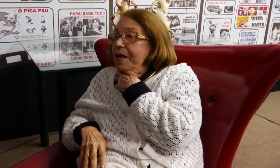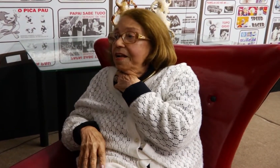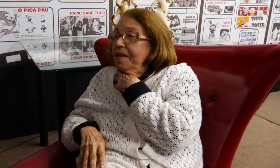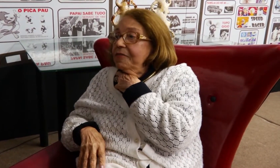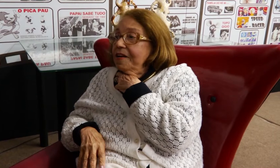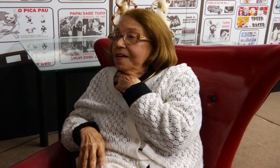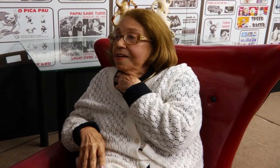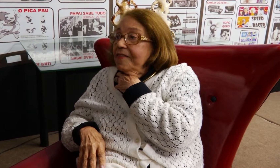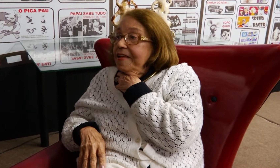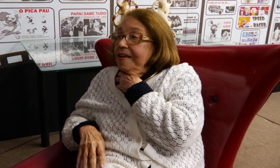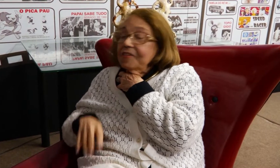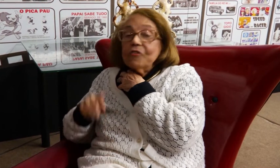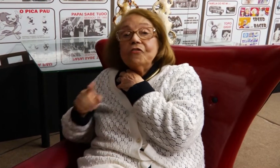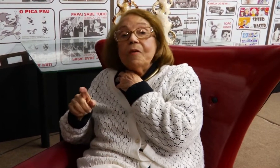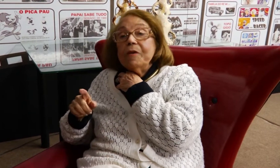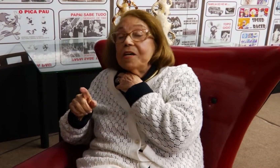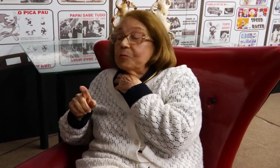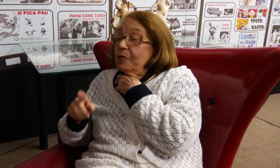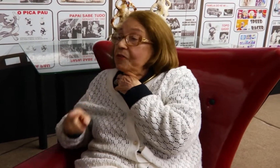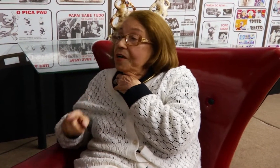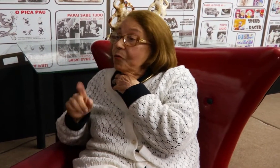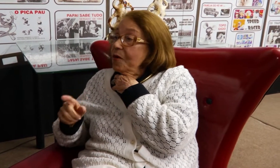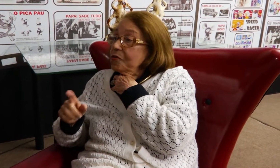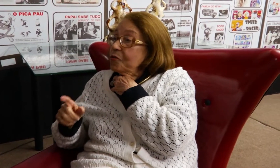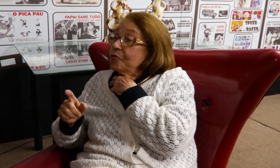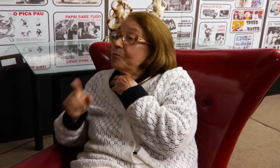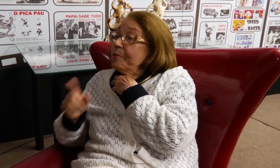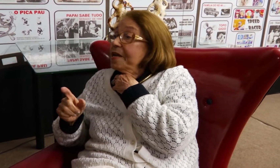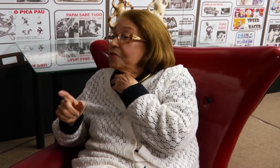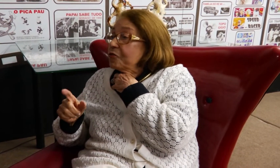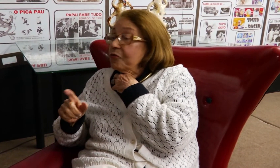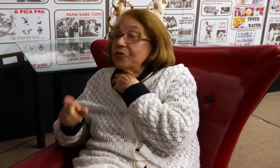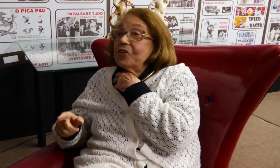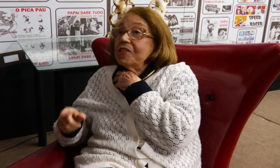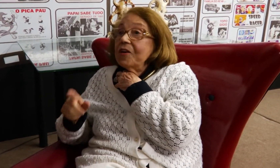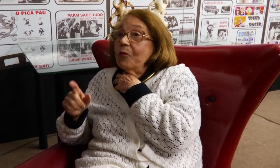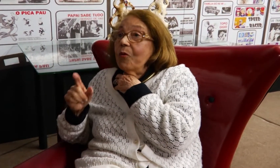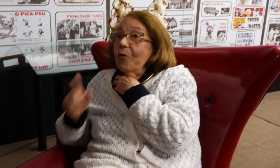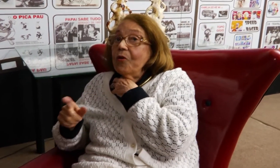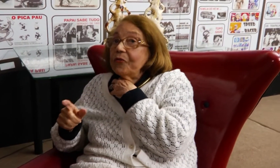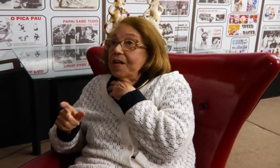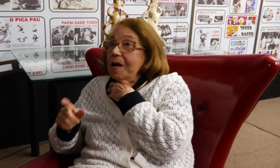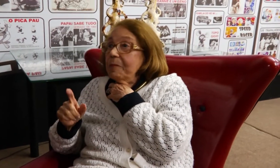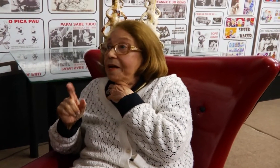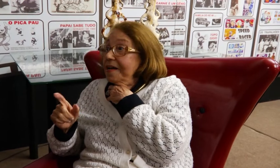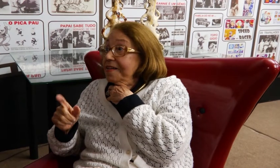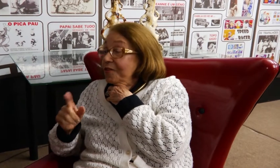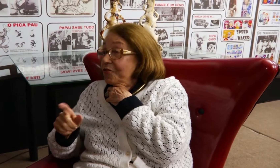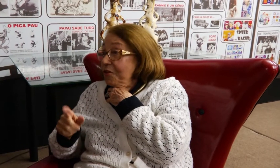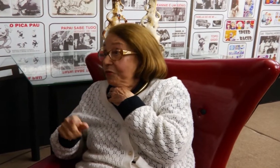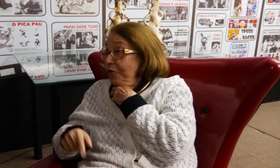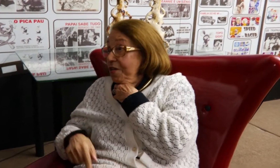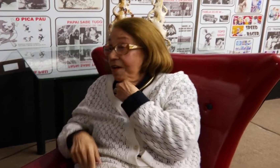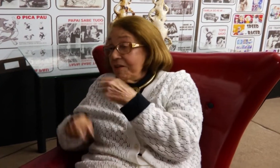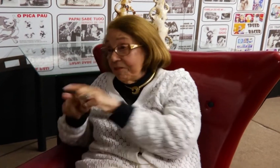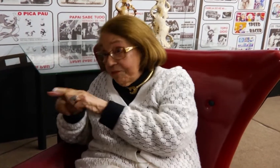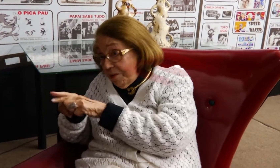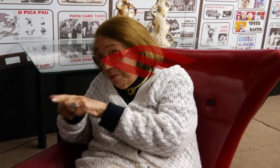ele e falei, se você me responder quantos beijos você deu ontem na balada que você foi, vai